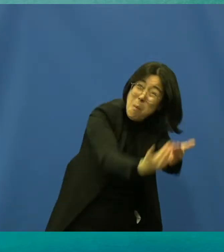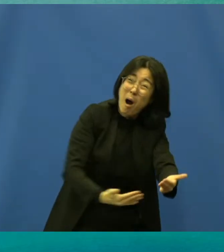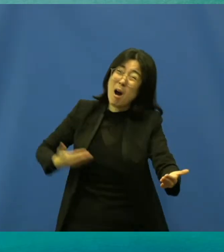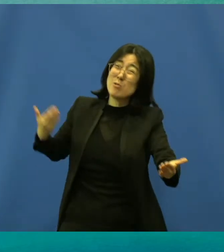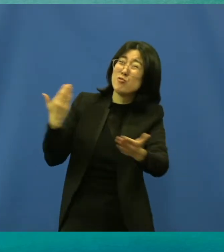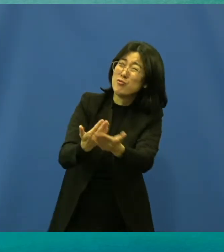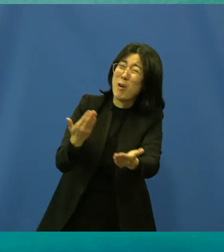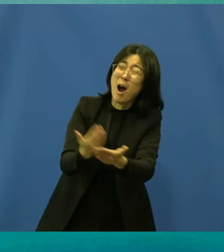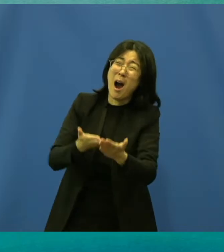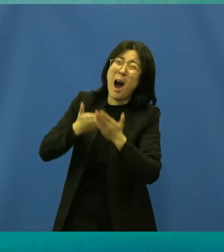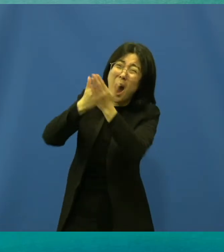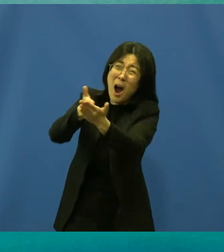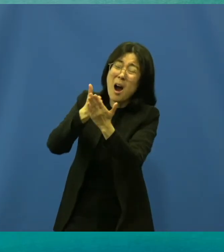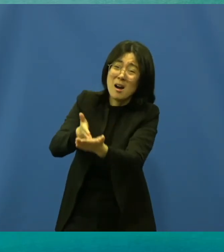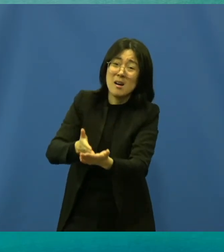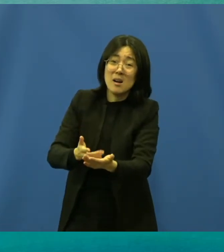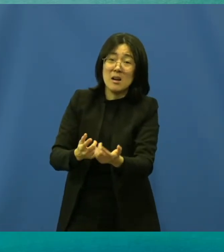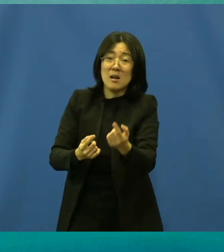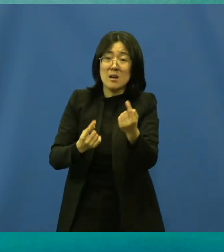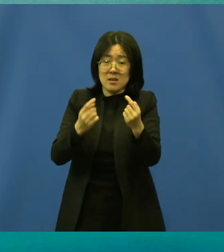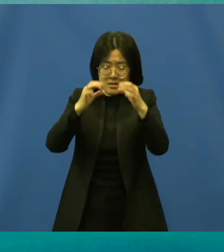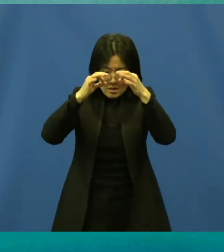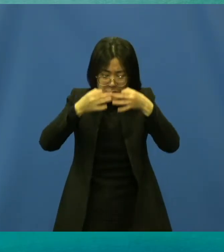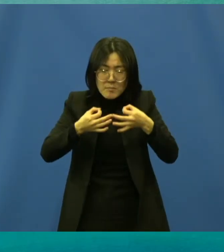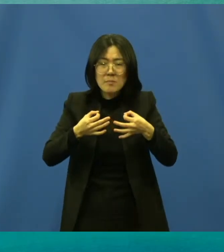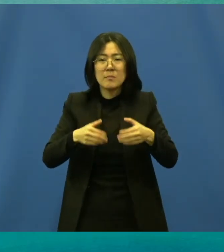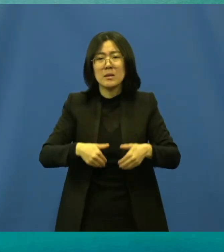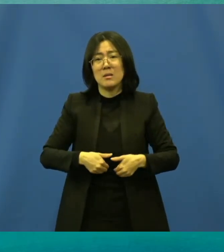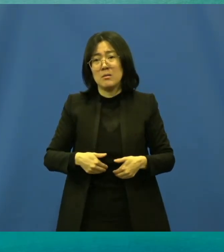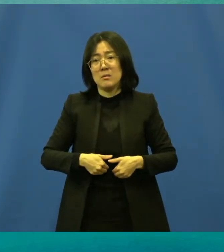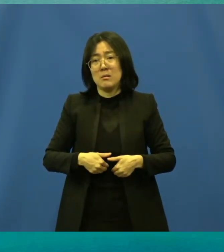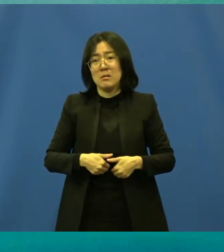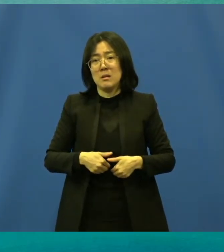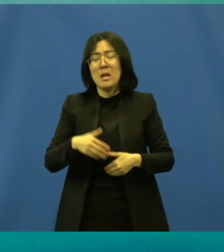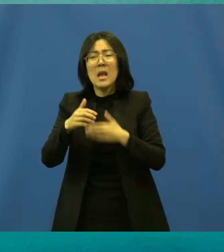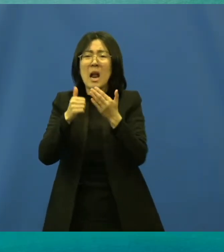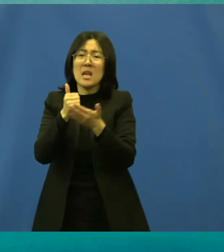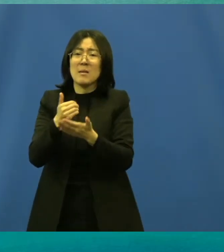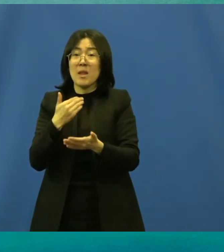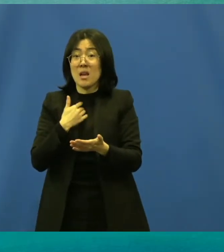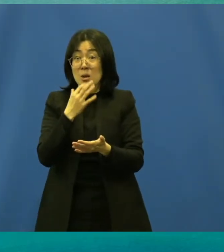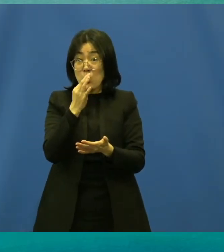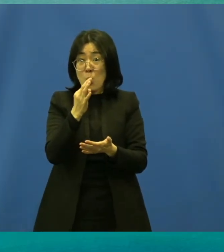다루며 살아왔는지, 물질에 대한 청지기적인 태도는